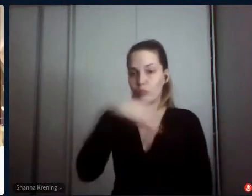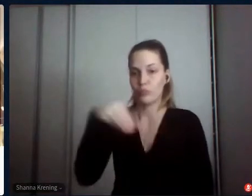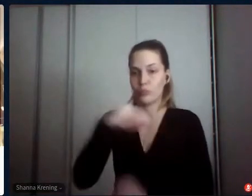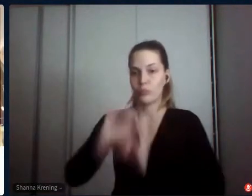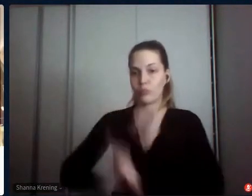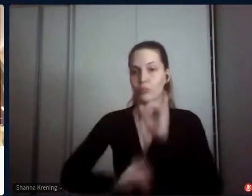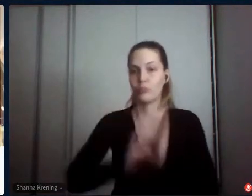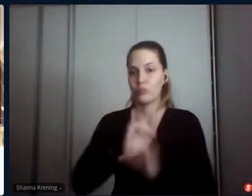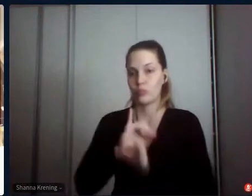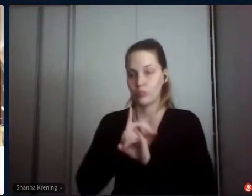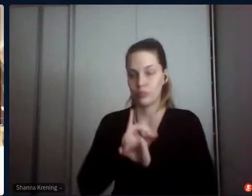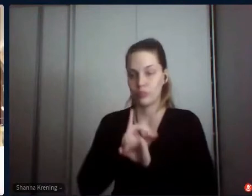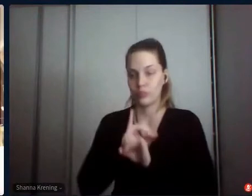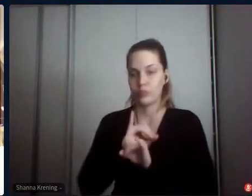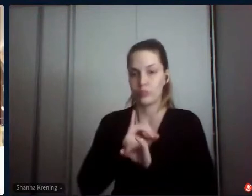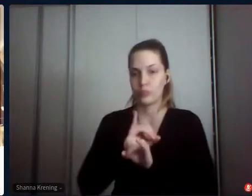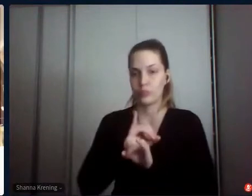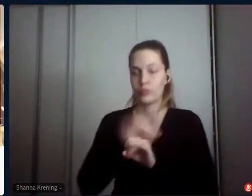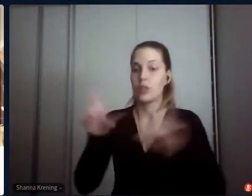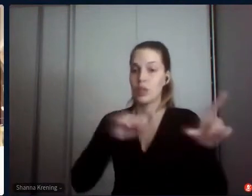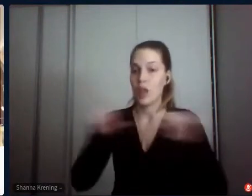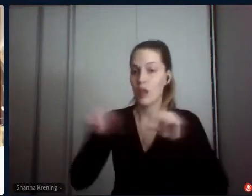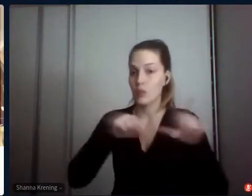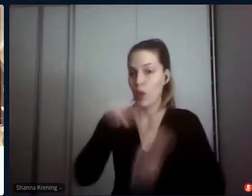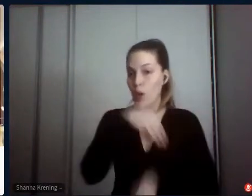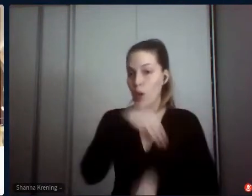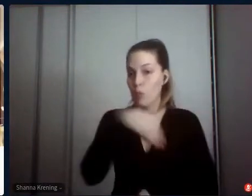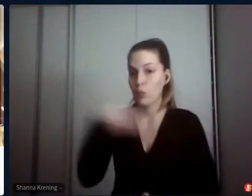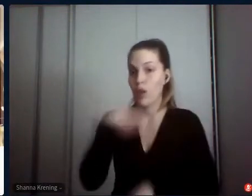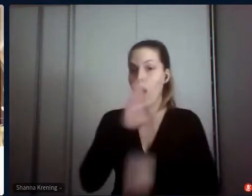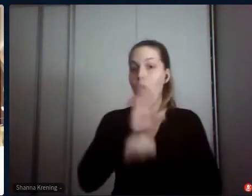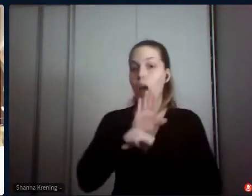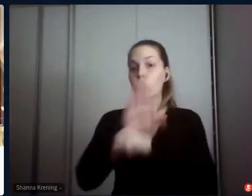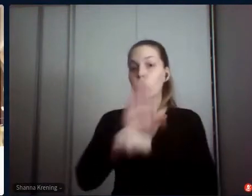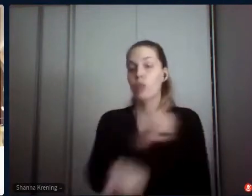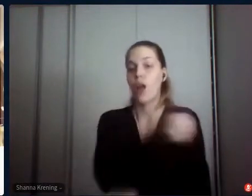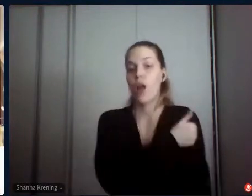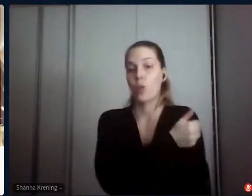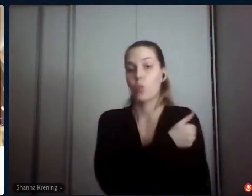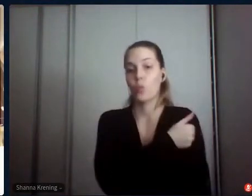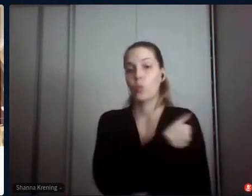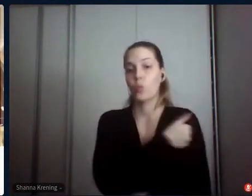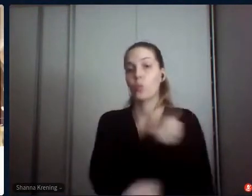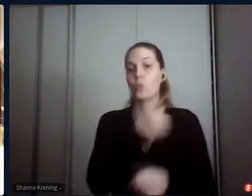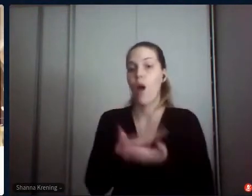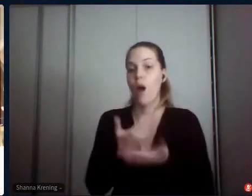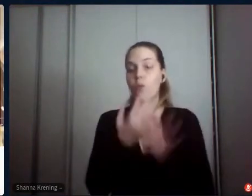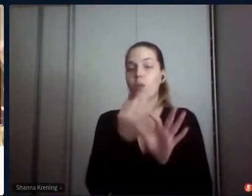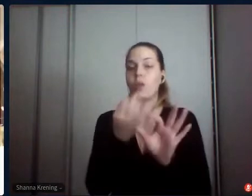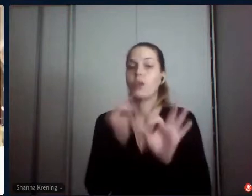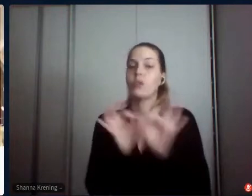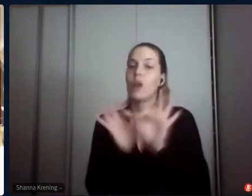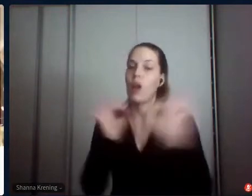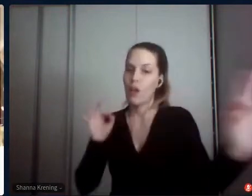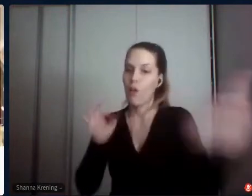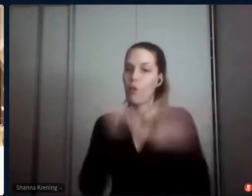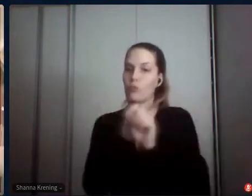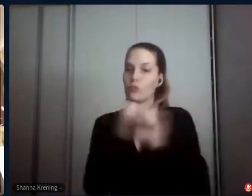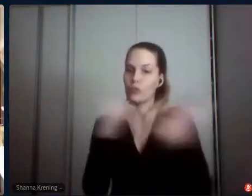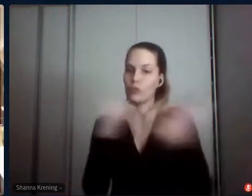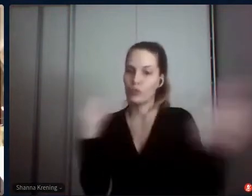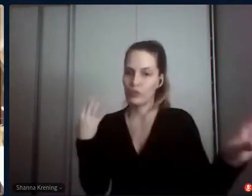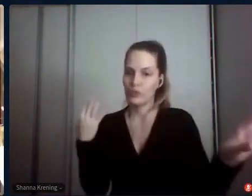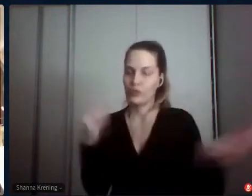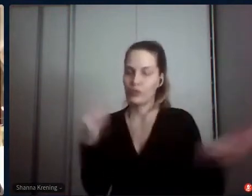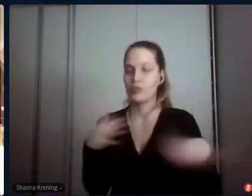nas atividades à distância. Então, também são coisas que a gente está prevendo que os alunos colaborem na aprendizagem dos seus colegas. Tá? Então,